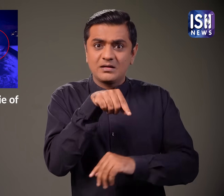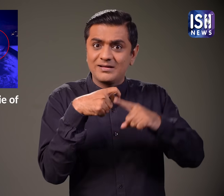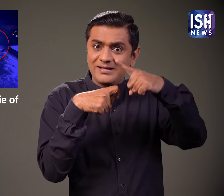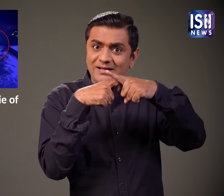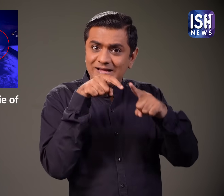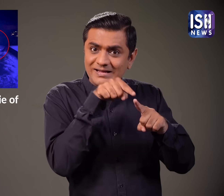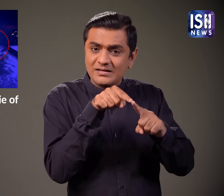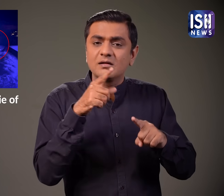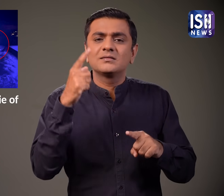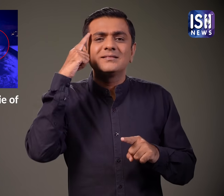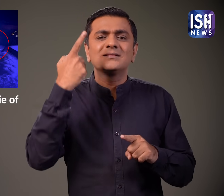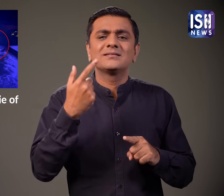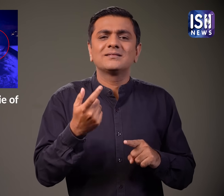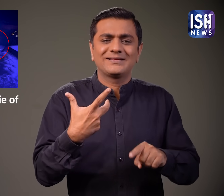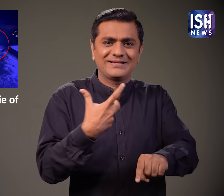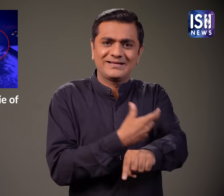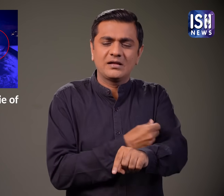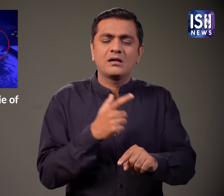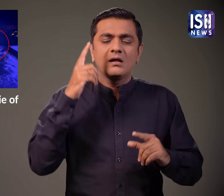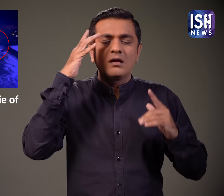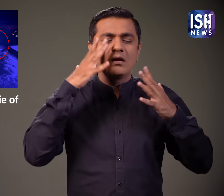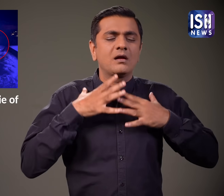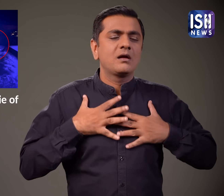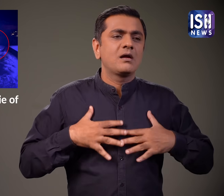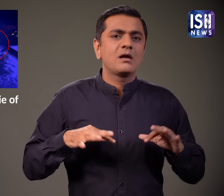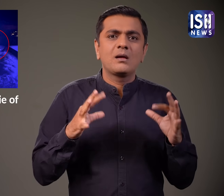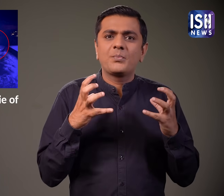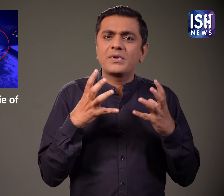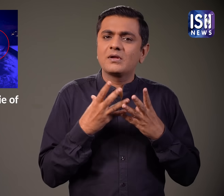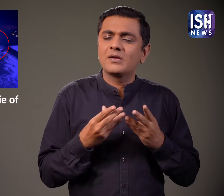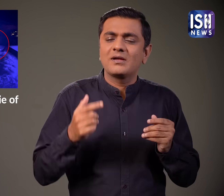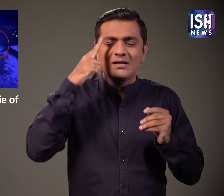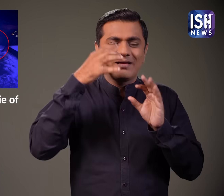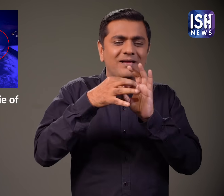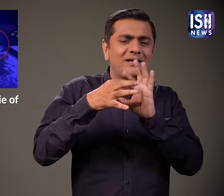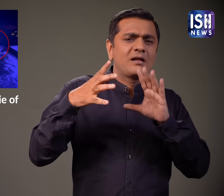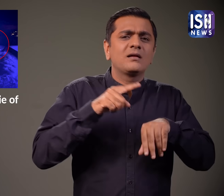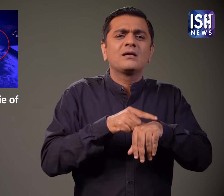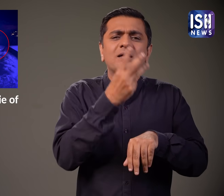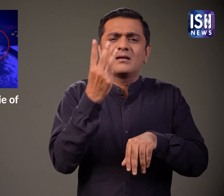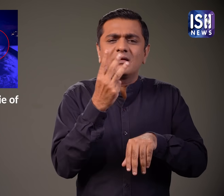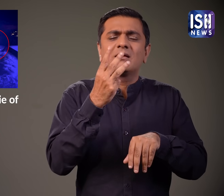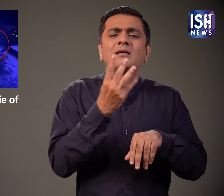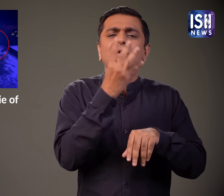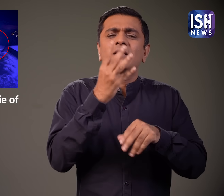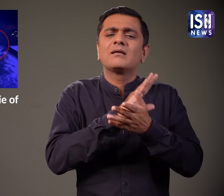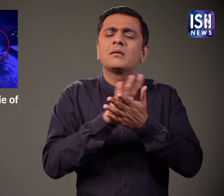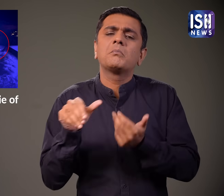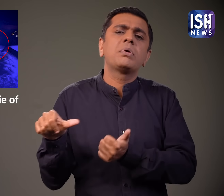केटामाइन का प्रभाव आम दौर पर तीन से चार घंटे तक होता है जिसके दौरान व्यक्ति अपने दर्थ और पर्यावरन से अलग